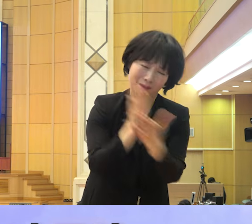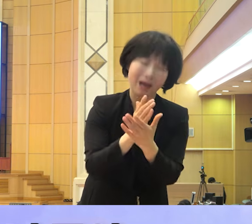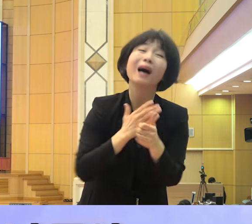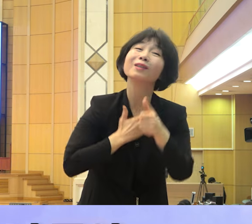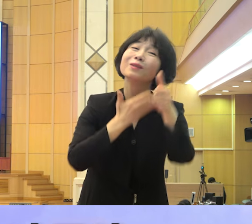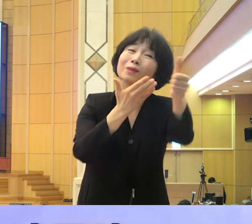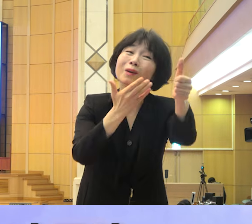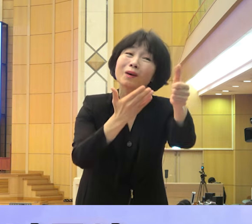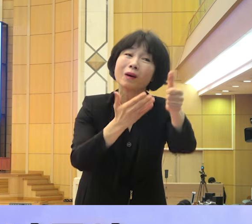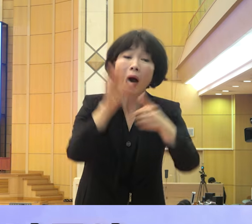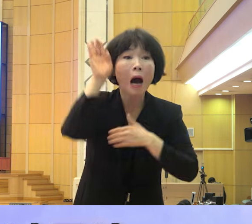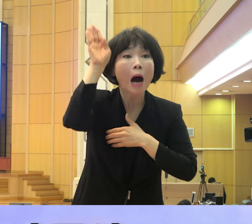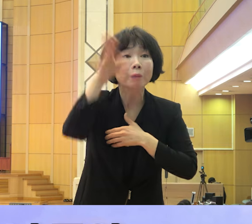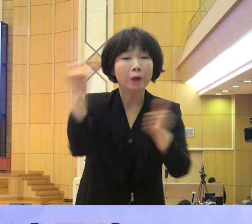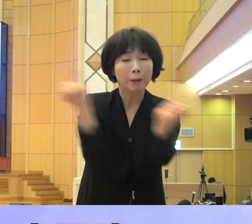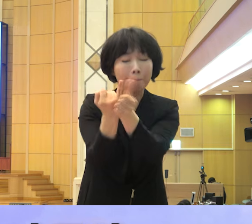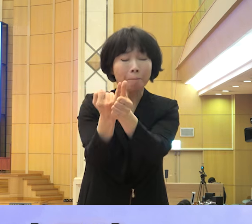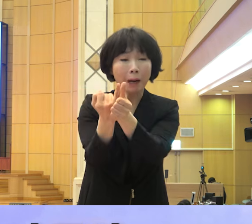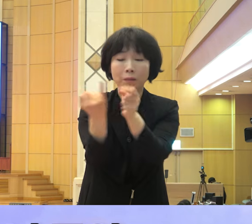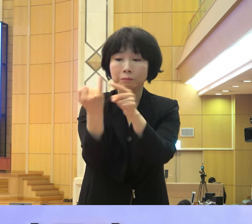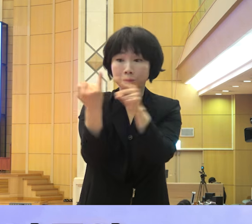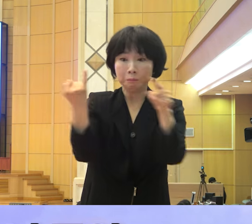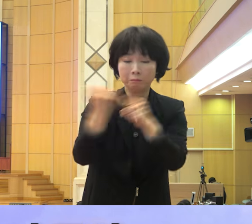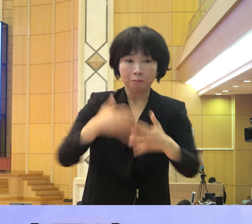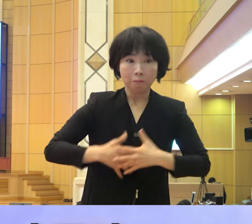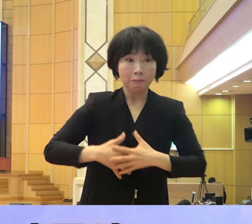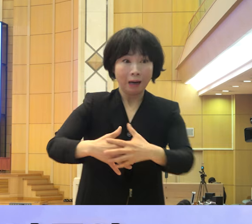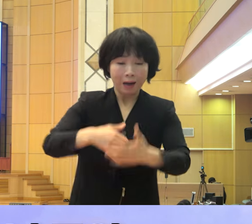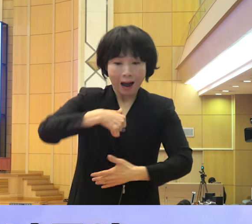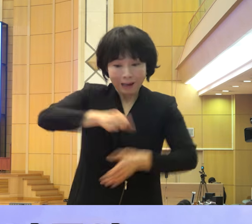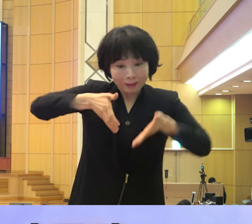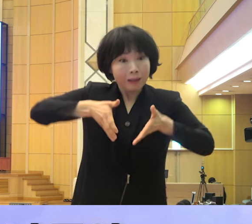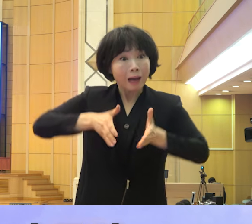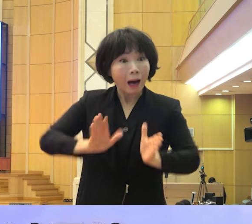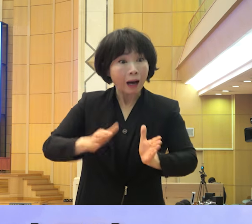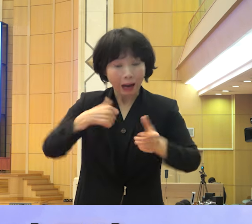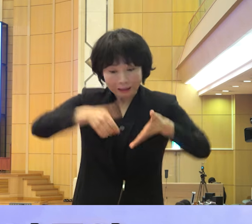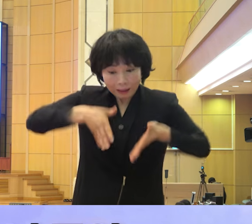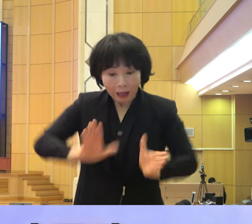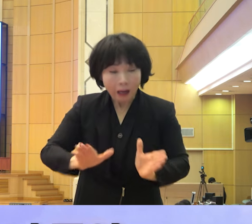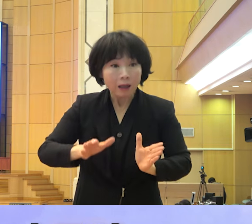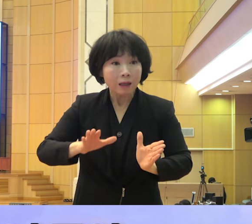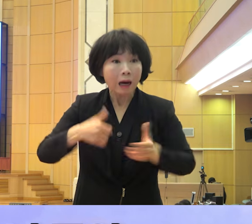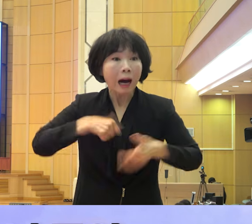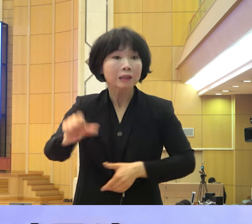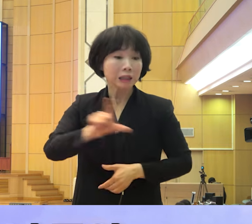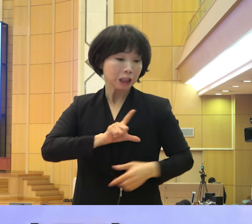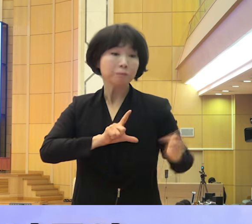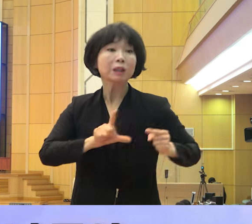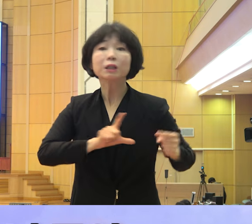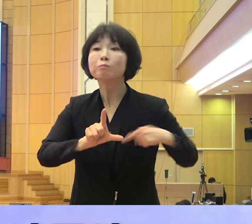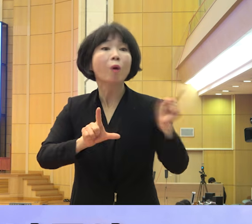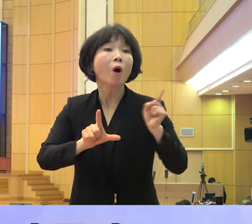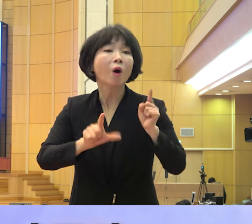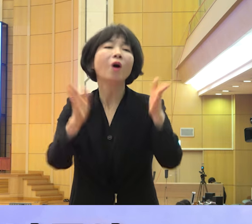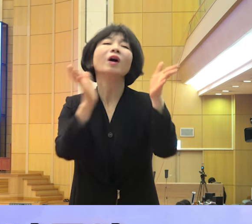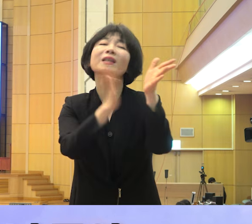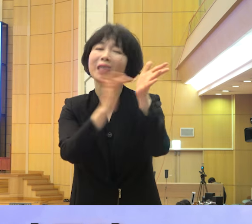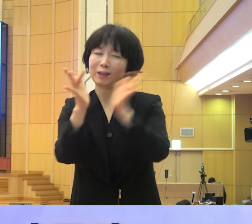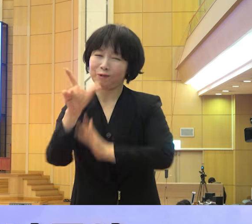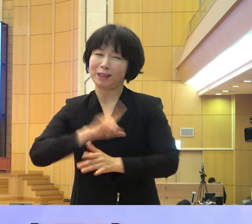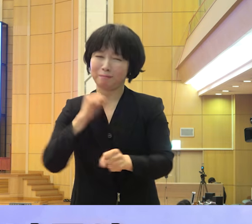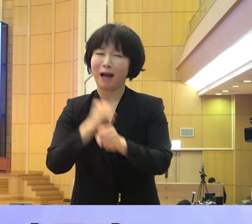21절에 아들을 낳으리니 이름을 예수라 하라. 그렇게 아들을